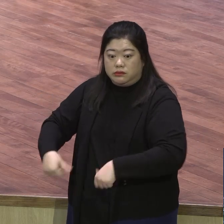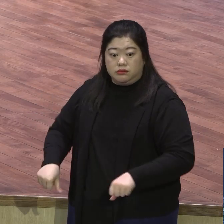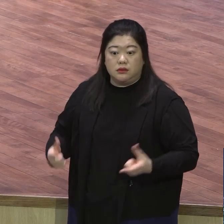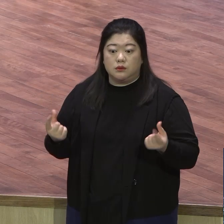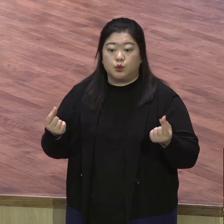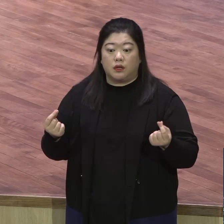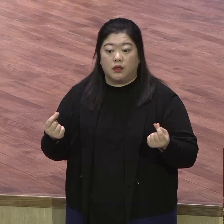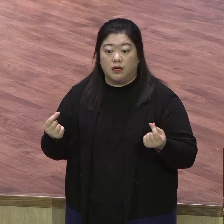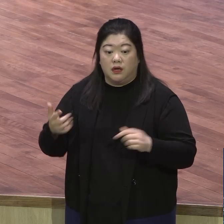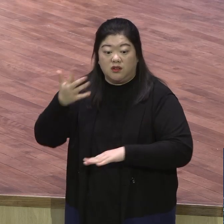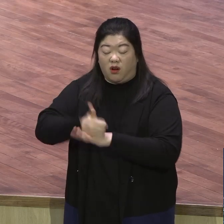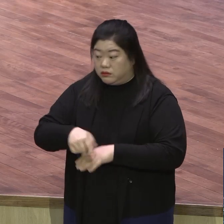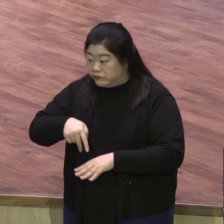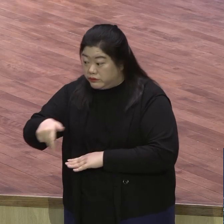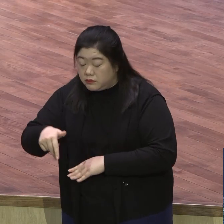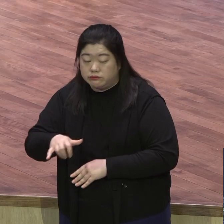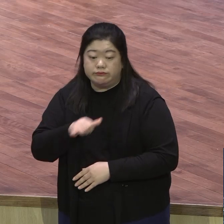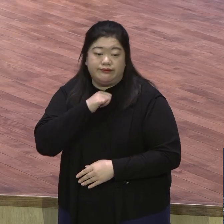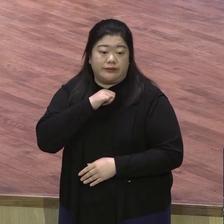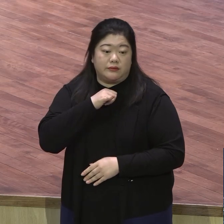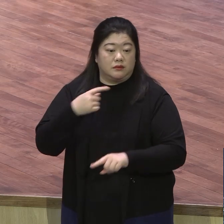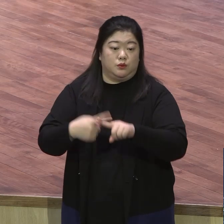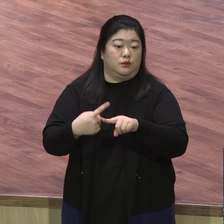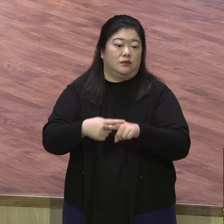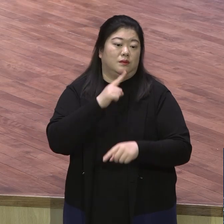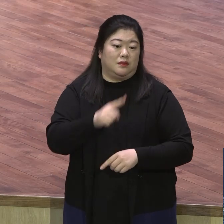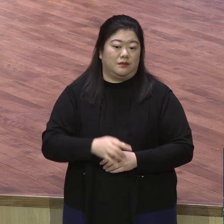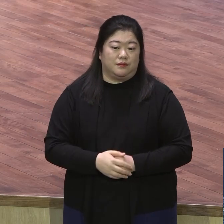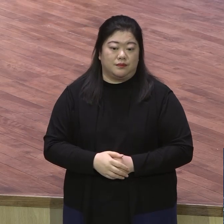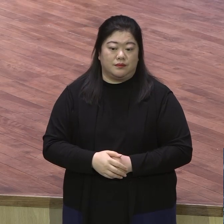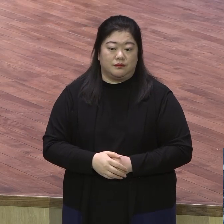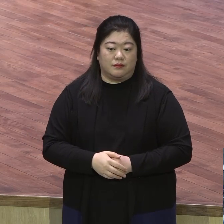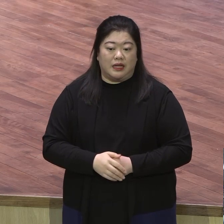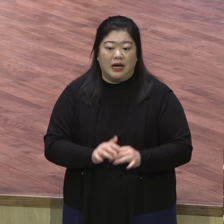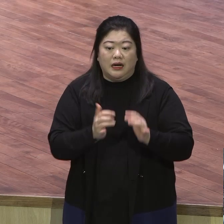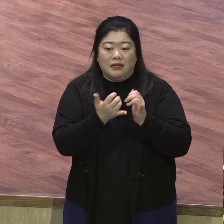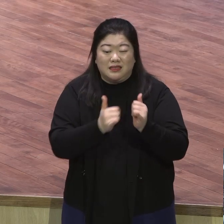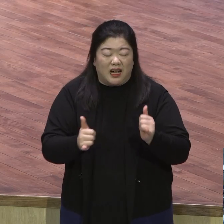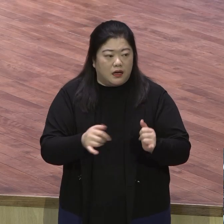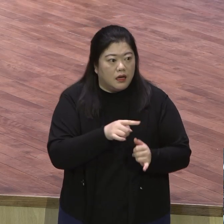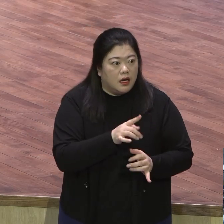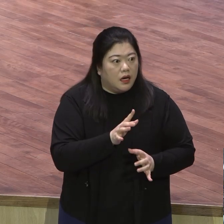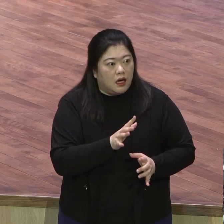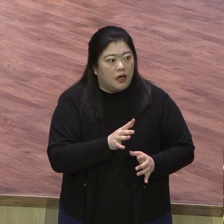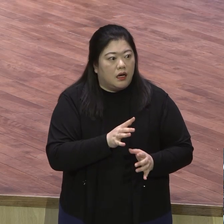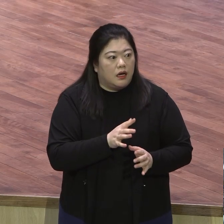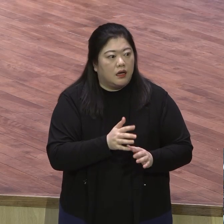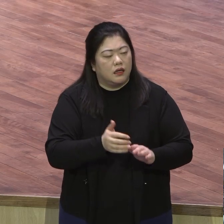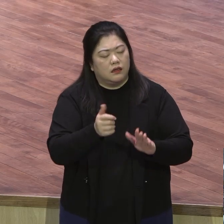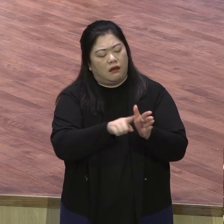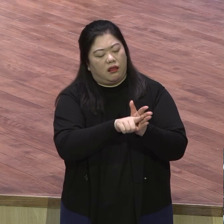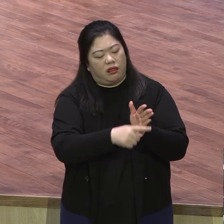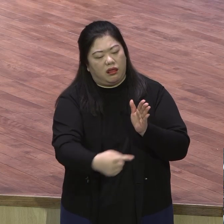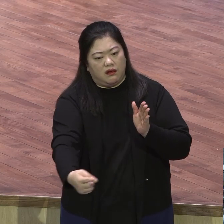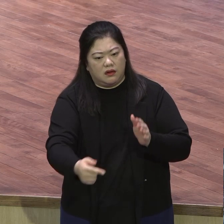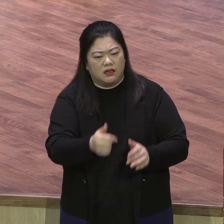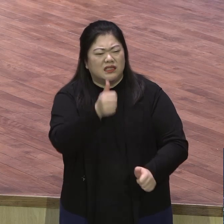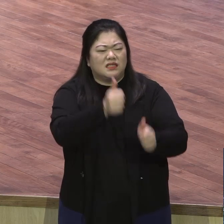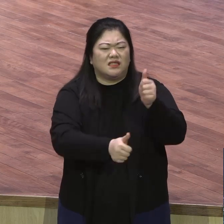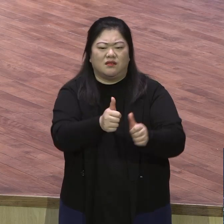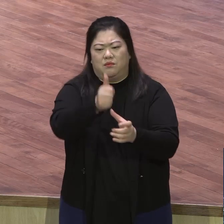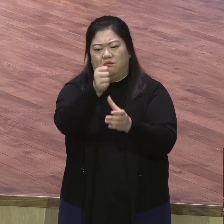영계 모든 성도들 사람 때문에 시험 들지 마시 바랍니다. 사람 때문에 시험 들잖아요. 뭐